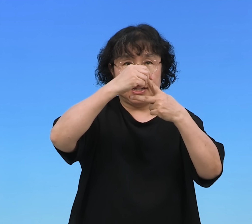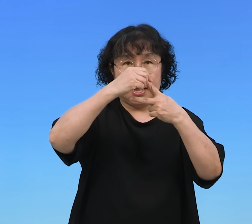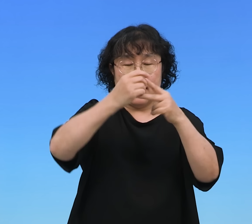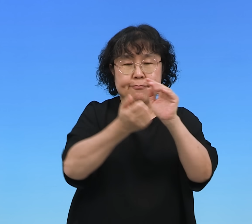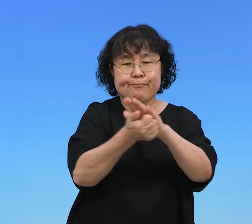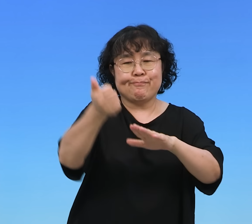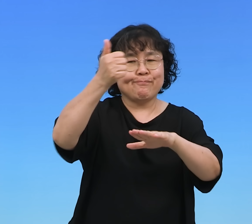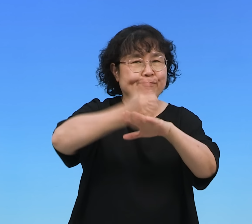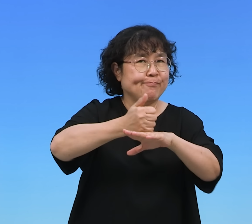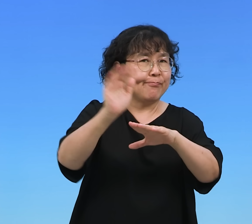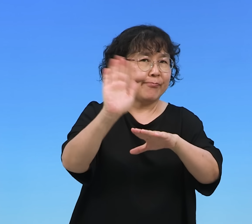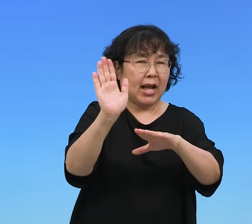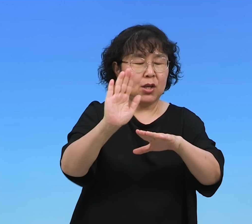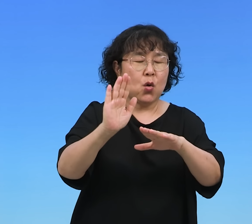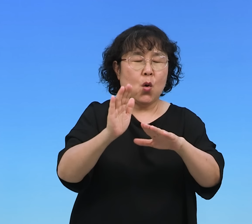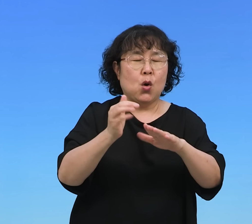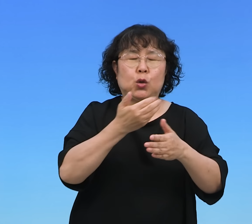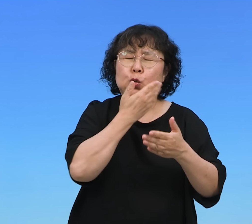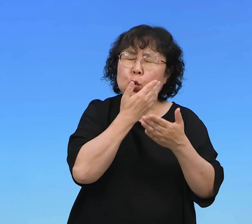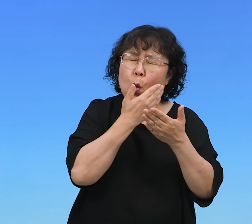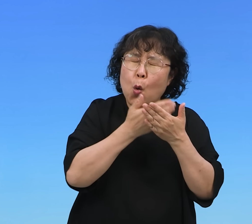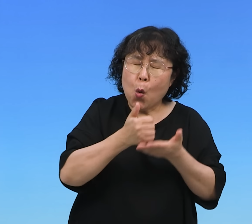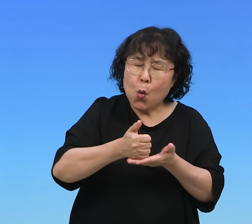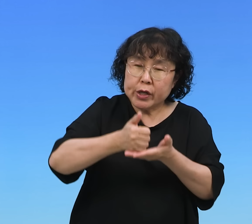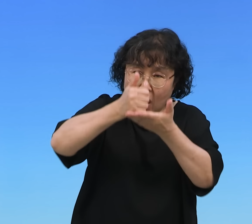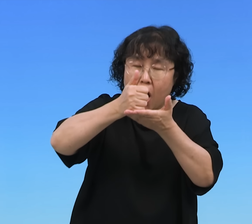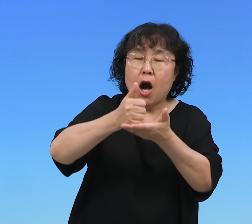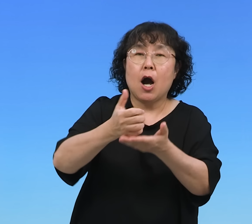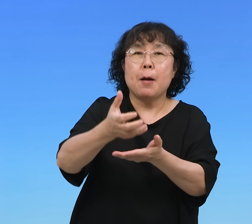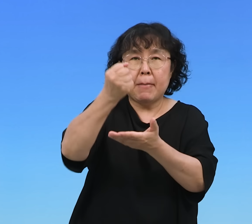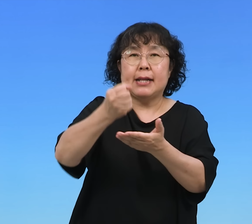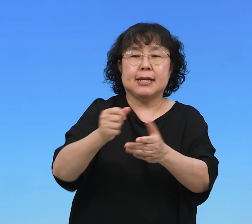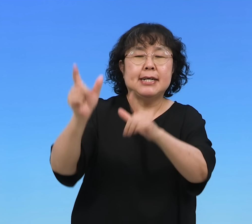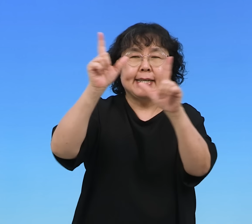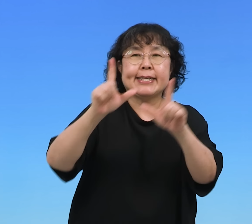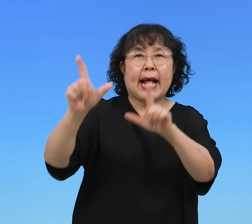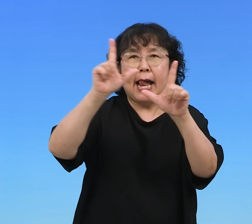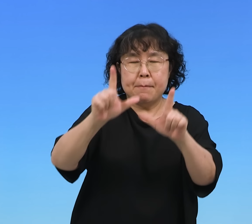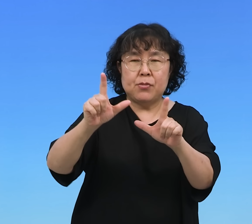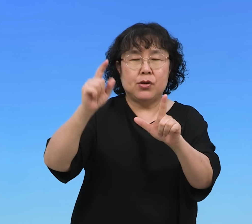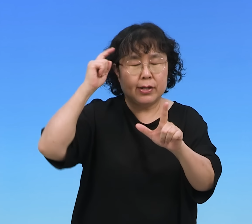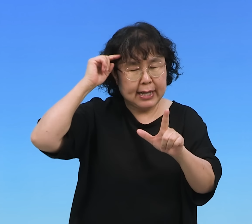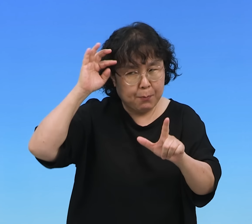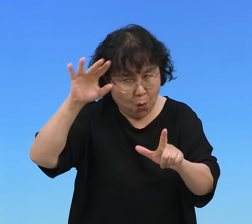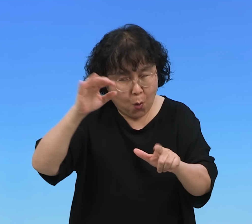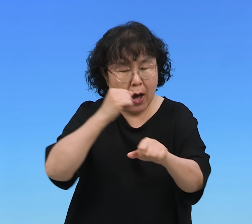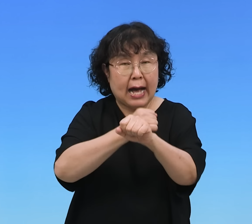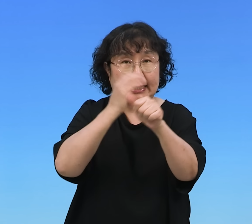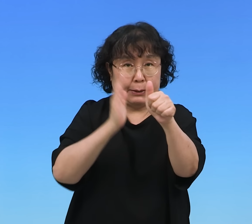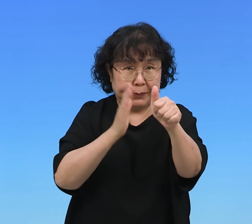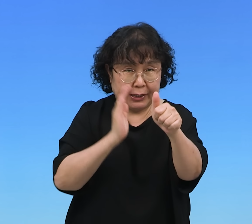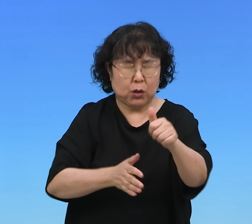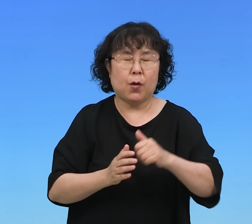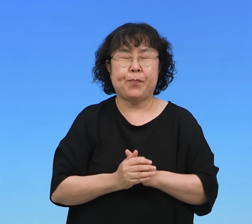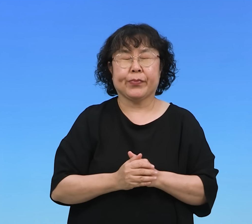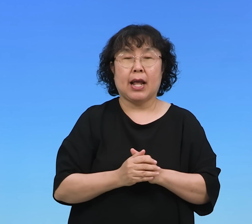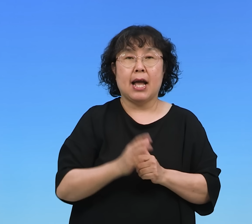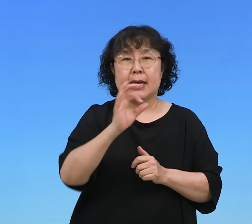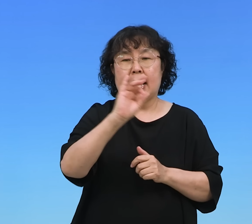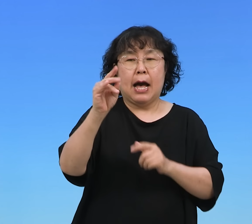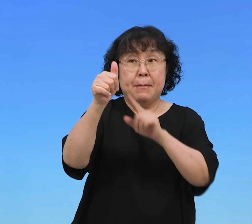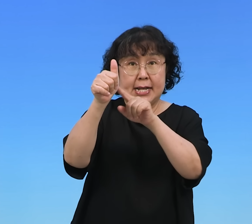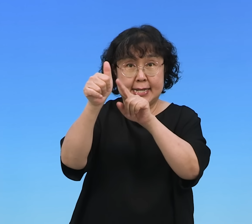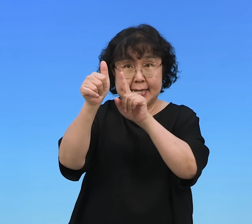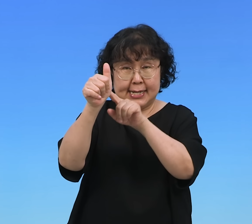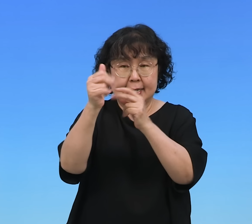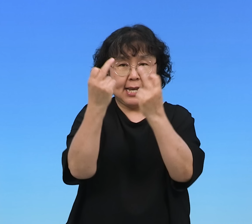존경받는 인생을 추구해야 된다는 겁니다. 야베스와 관련한 성경의 첫 언급은 이렇습니다. 구절을 보십시오.